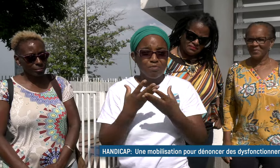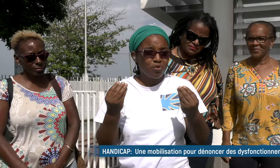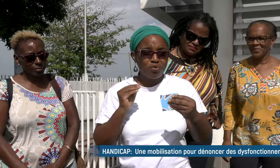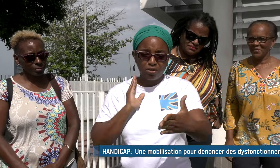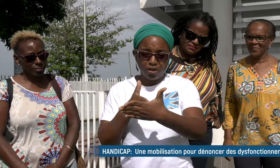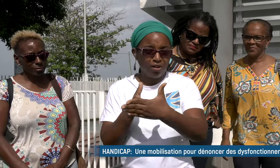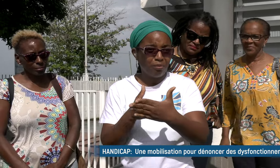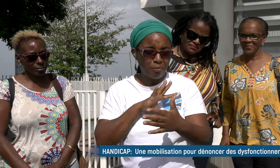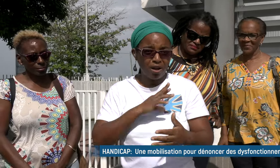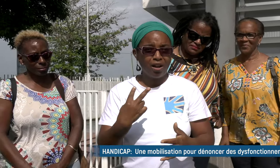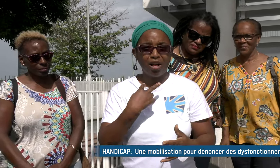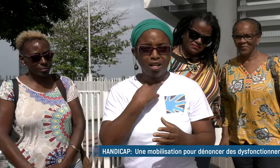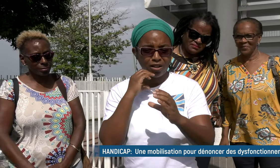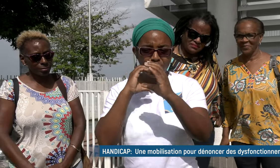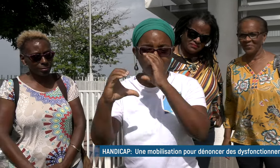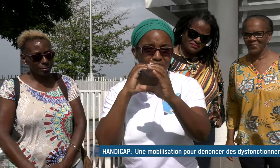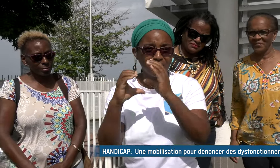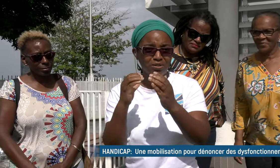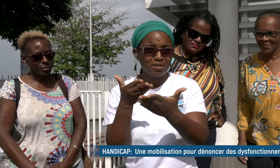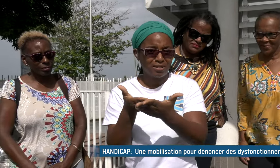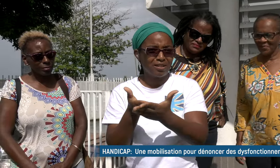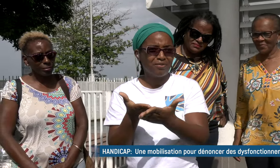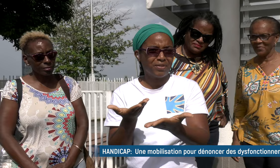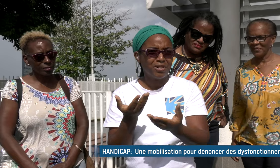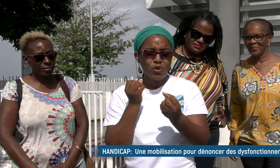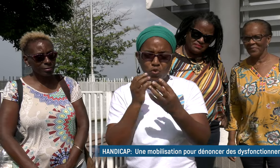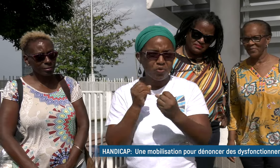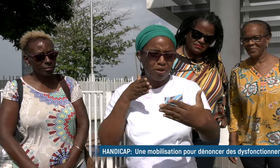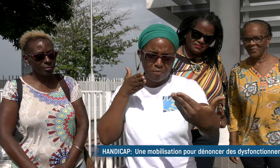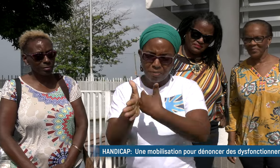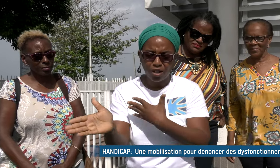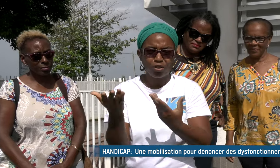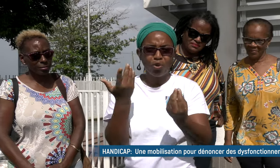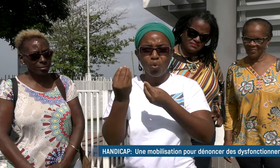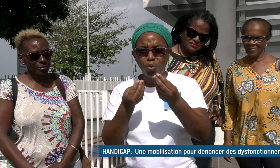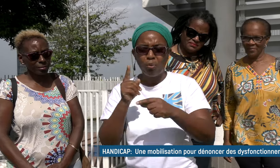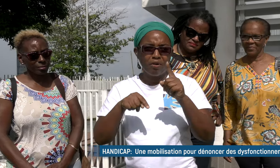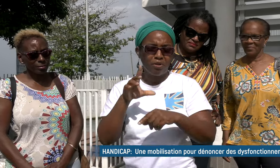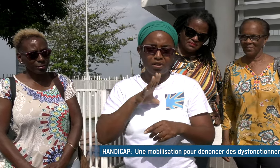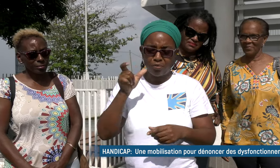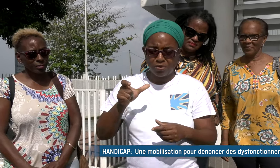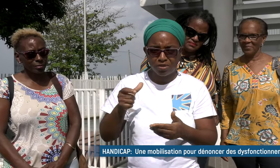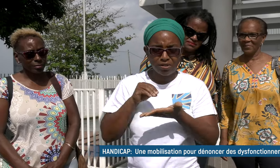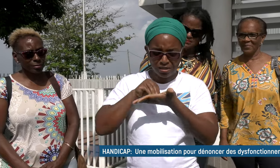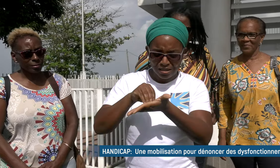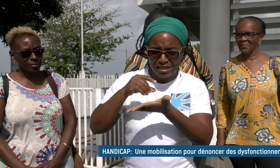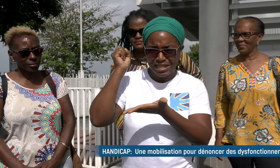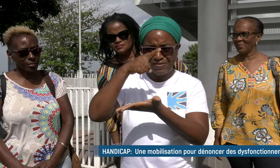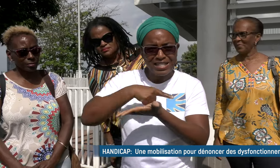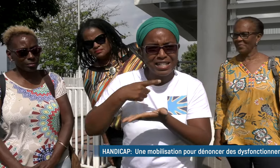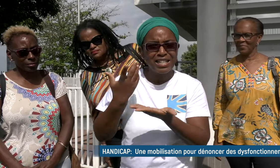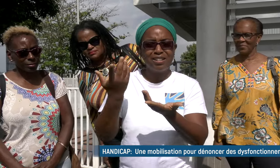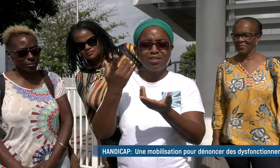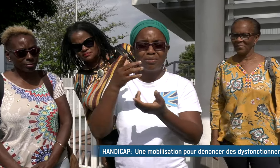bancaires, administratives, à la CAF. Nous sommes toujours confrontés à cette inaccessibilité d'accueil en langue des signes, ce qui crée des quiproquos,